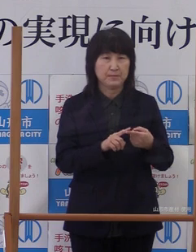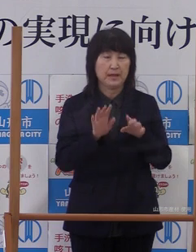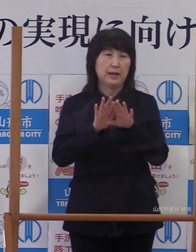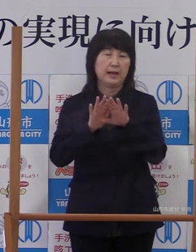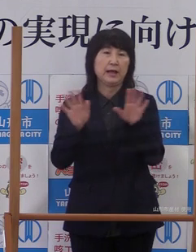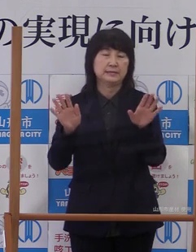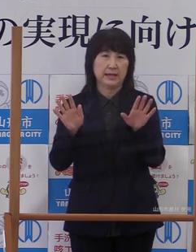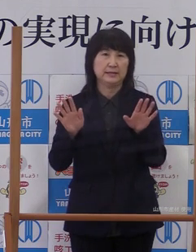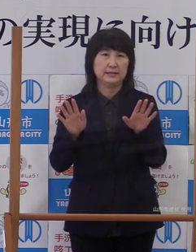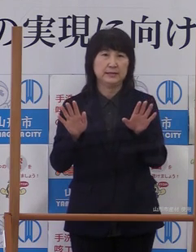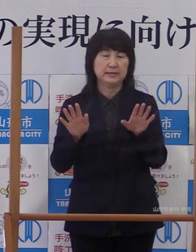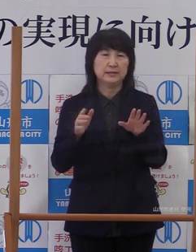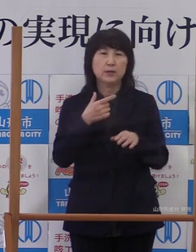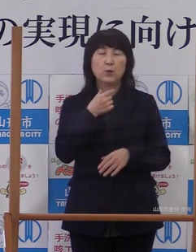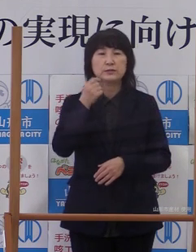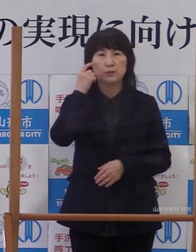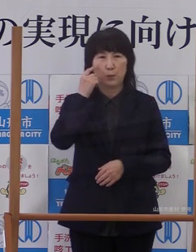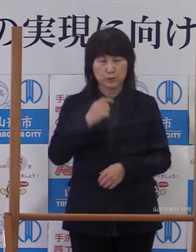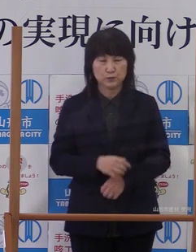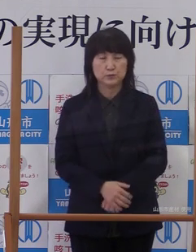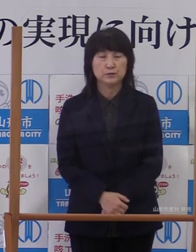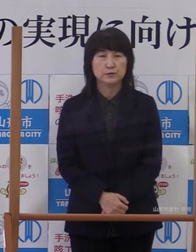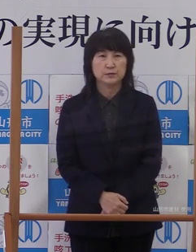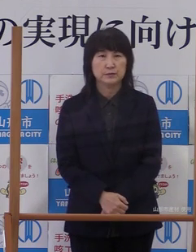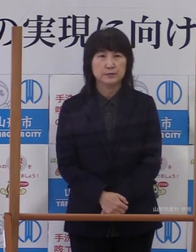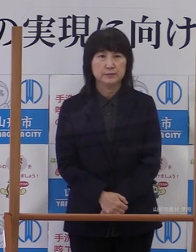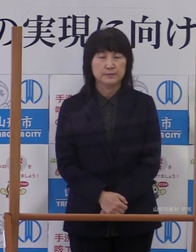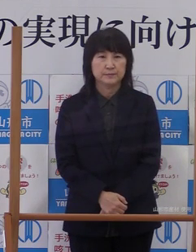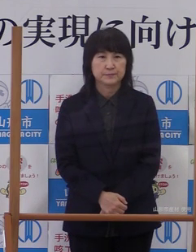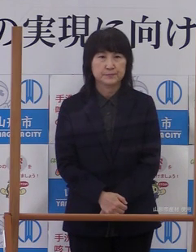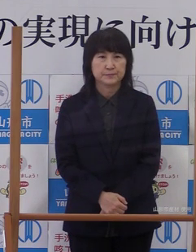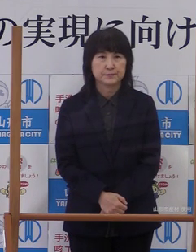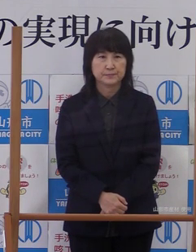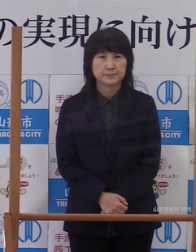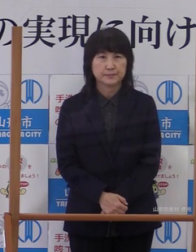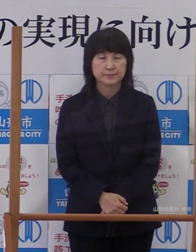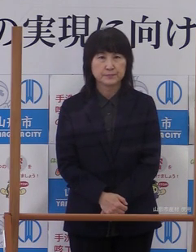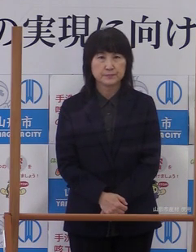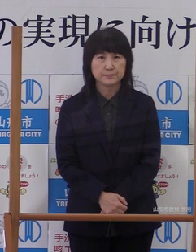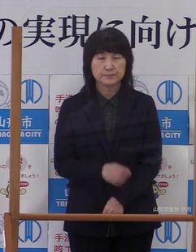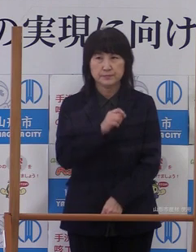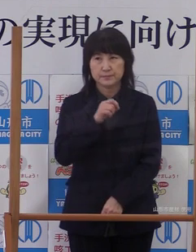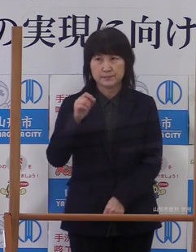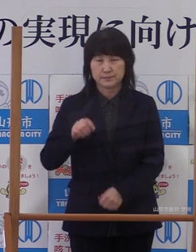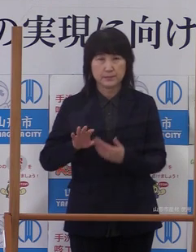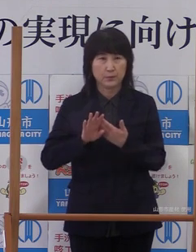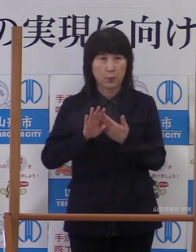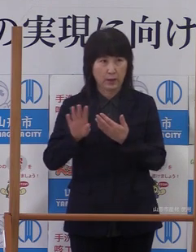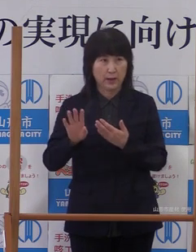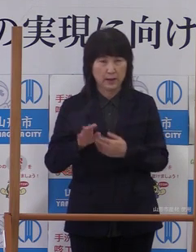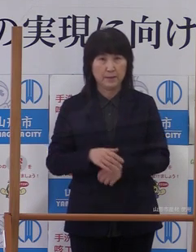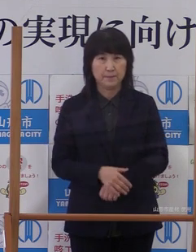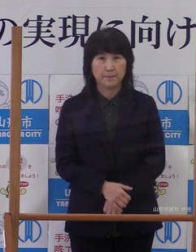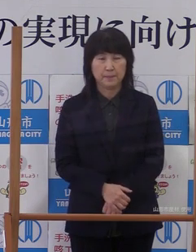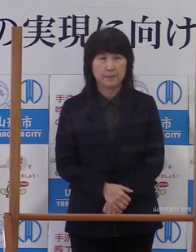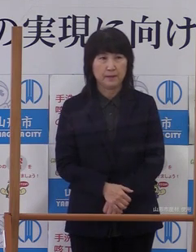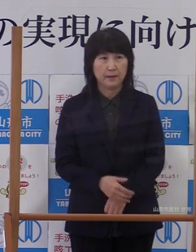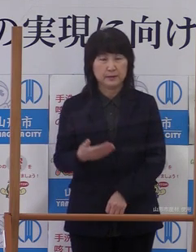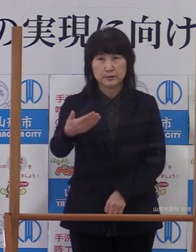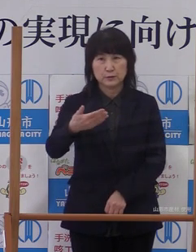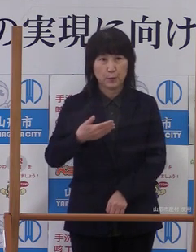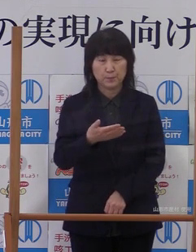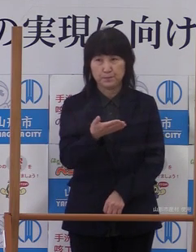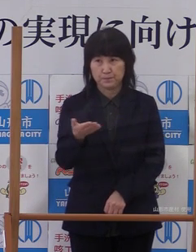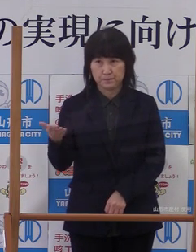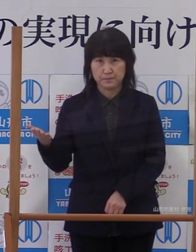催していただきたいというふうに考えております。 はい、それではご質問、